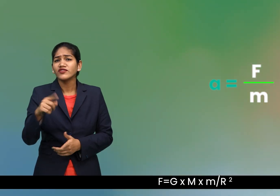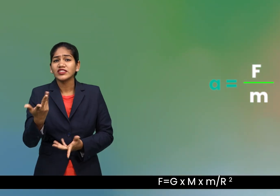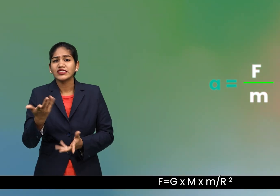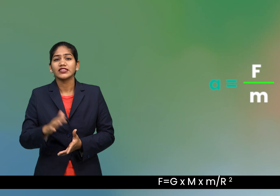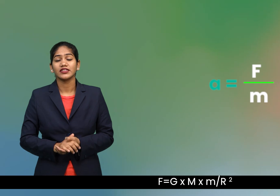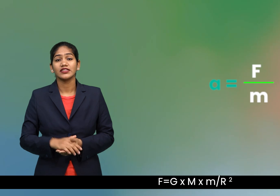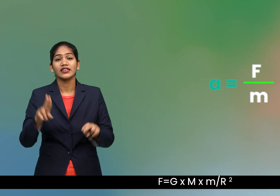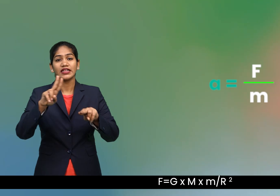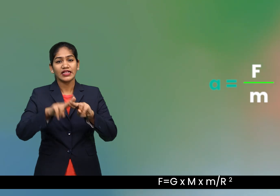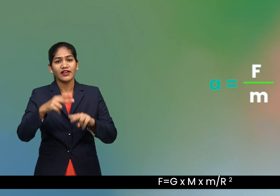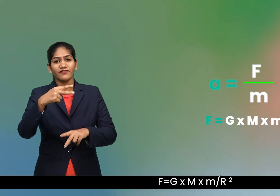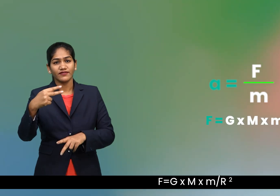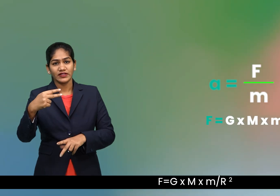× m × m